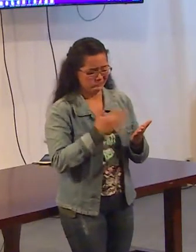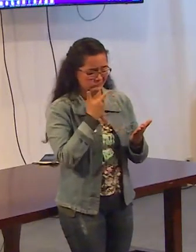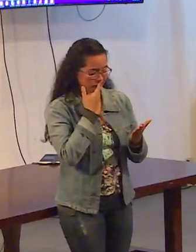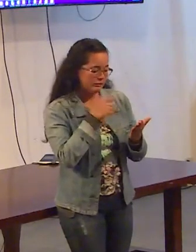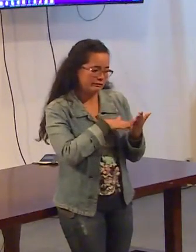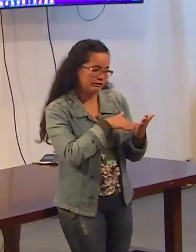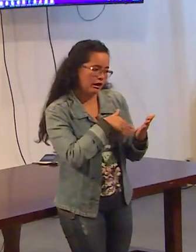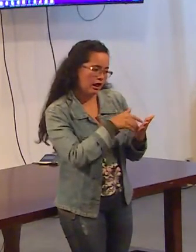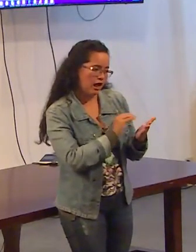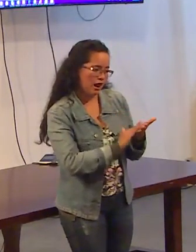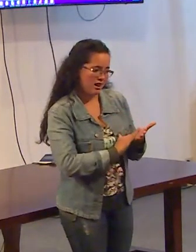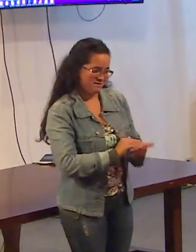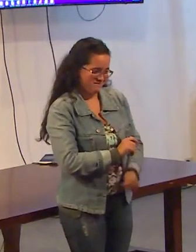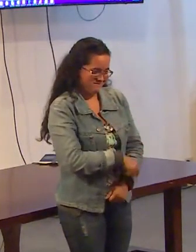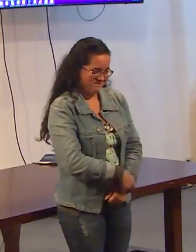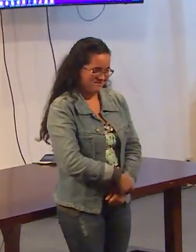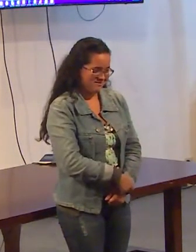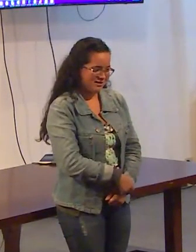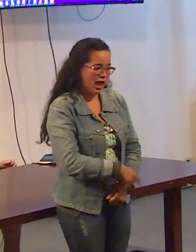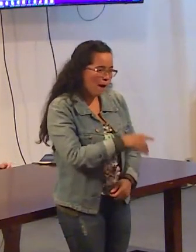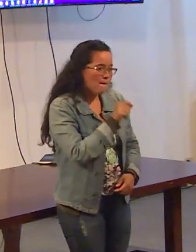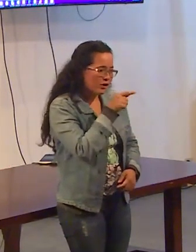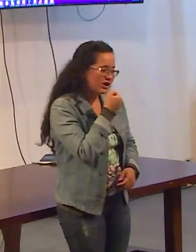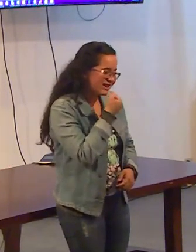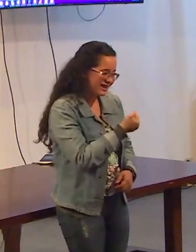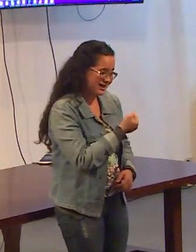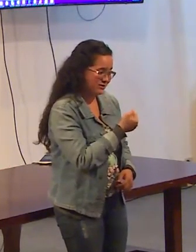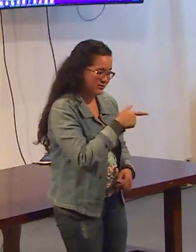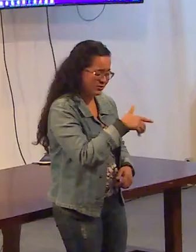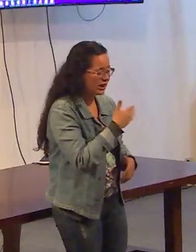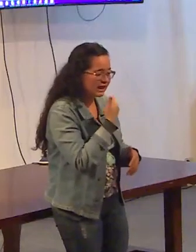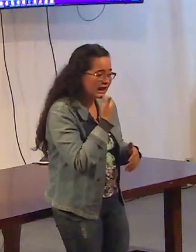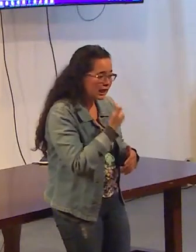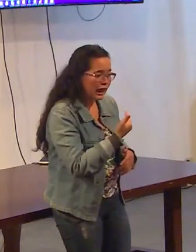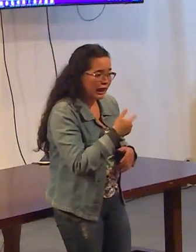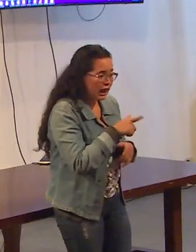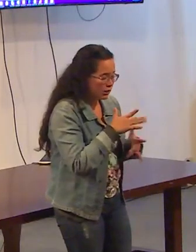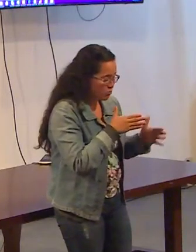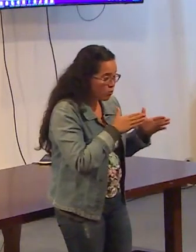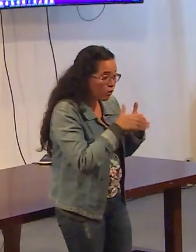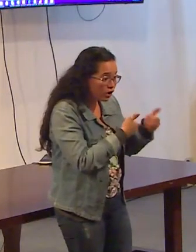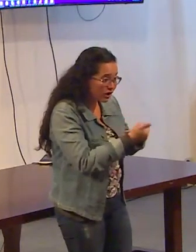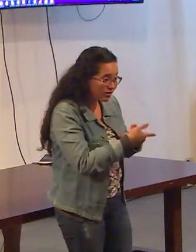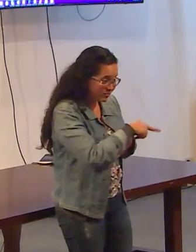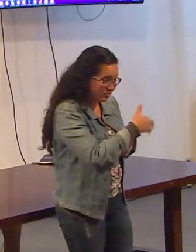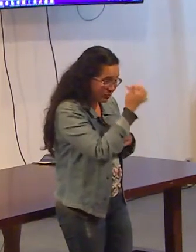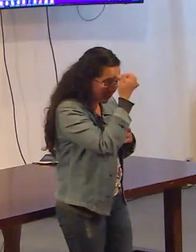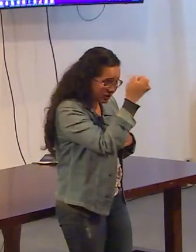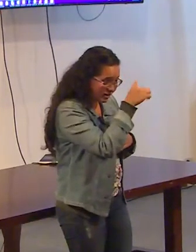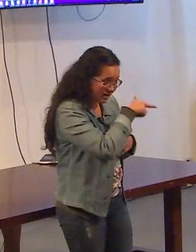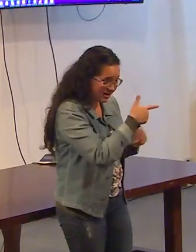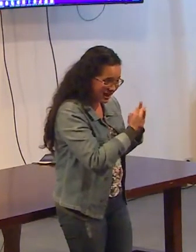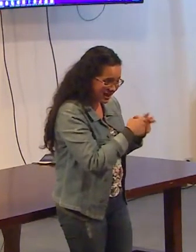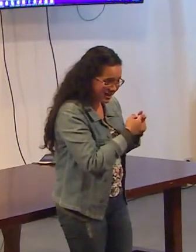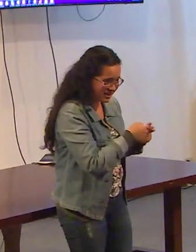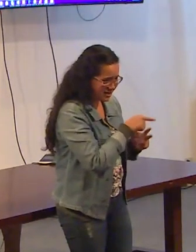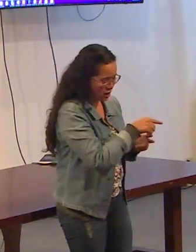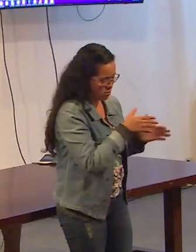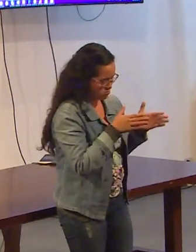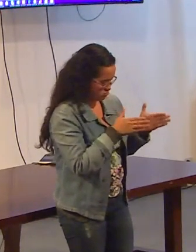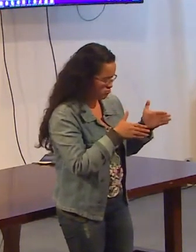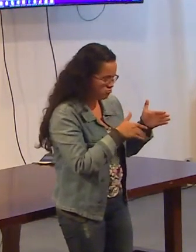fue muy bueno, porque al final ella continuó con esa mirada. Pero en otros momentos ocurrió todo